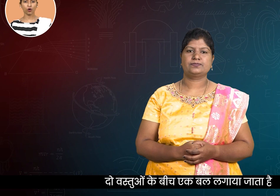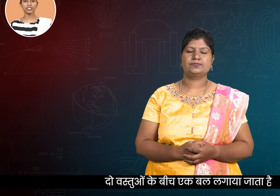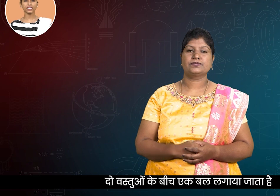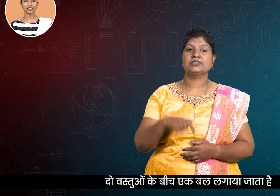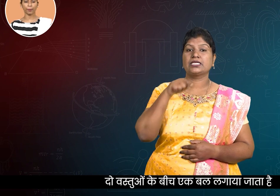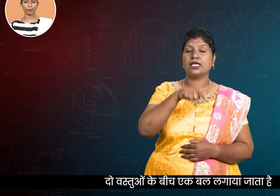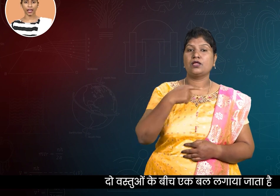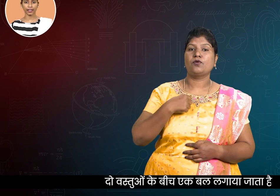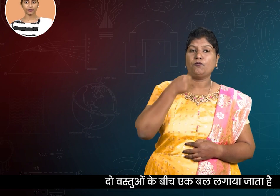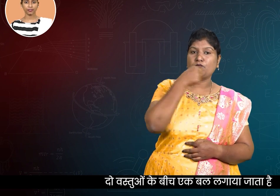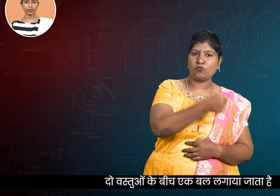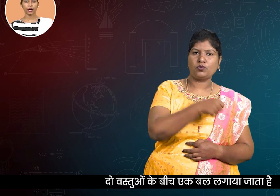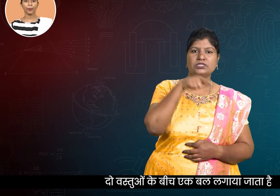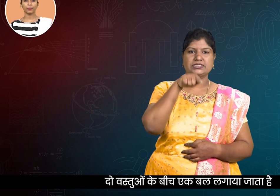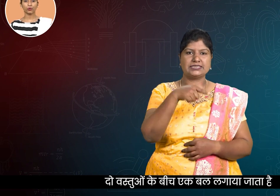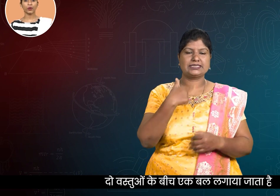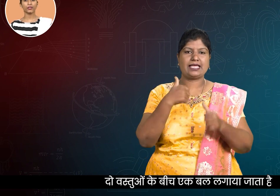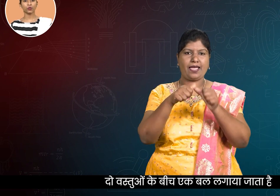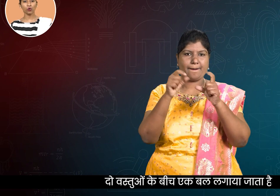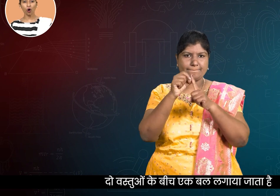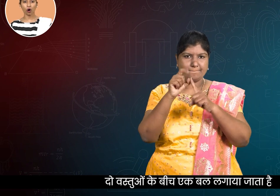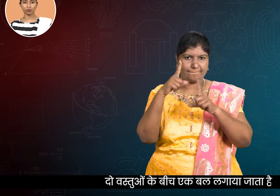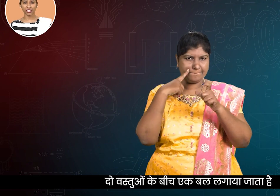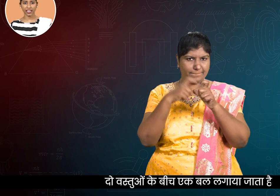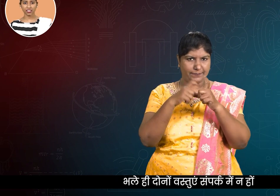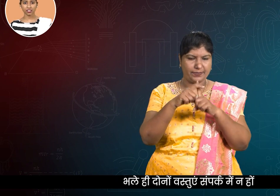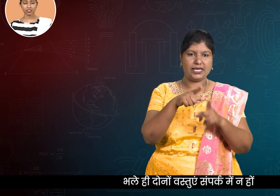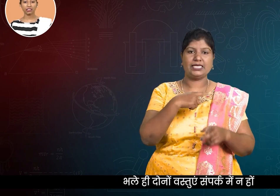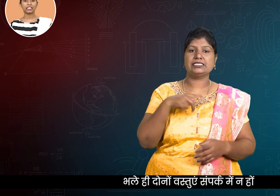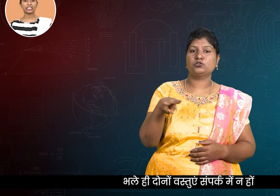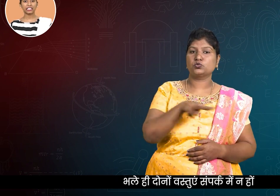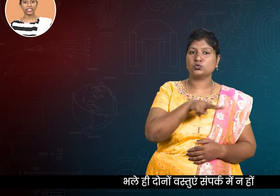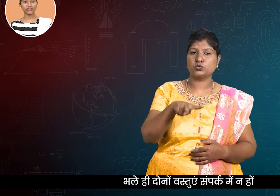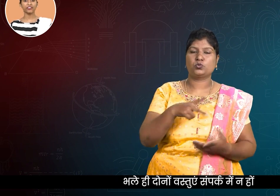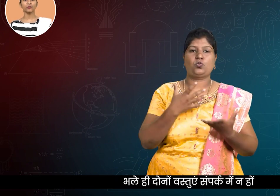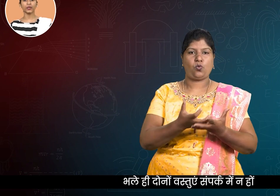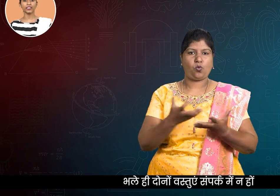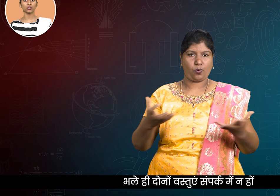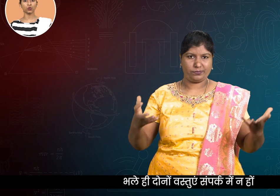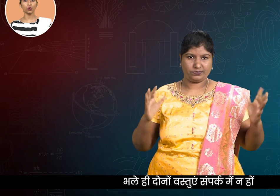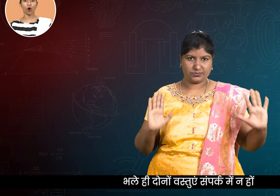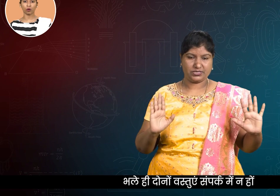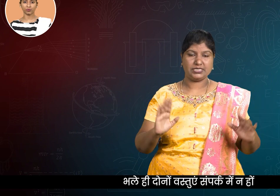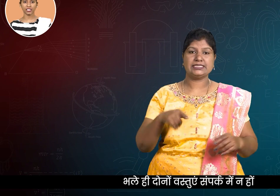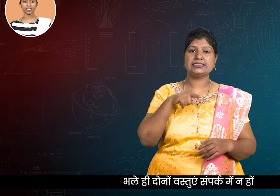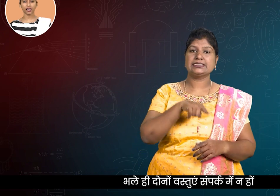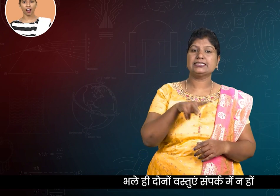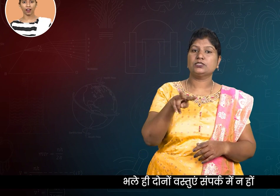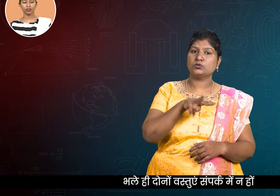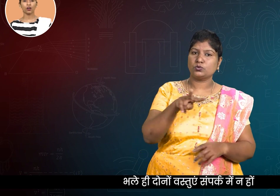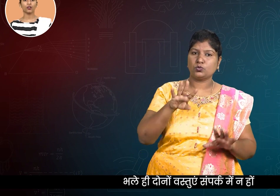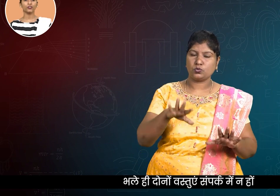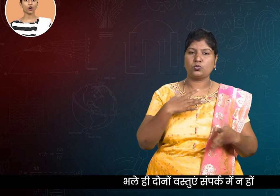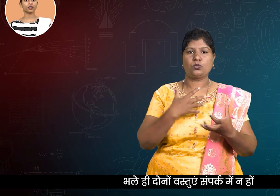दो वस्तुओं के बीच एक बल लगाया जाता है, भले ही दोनों वस्तुएं संपर्क में ना हो।